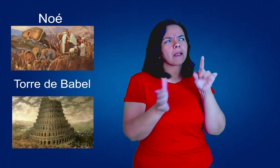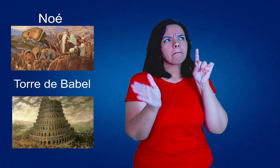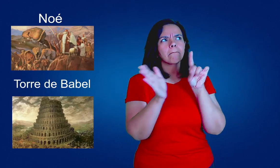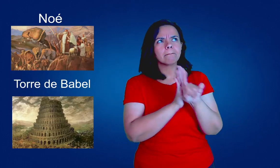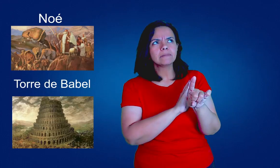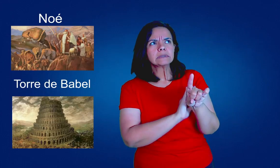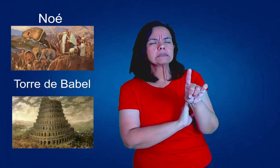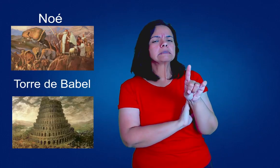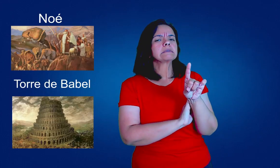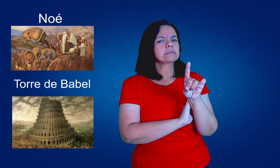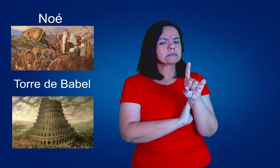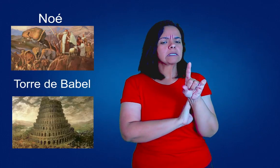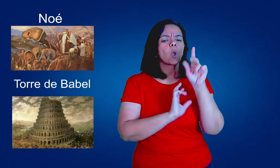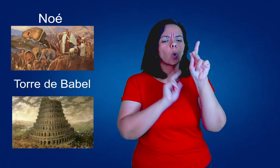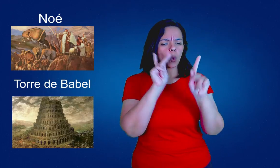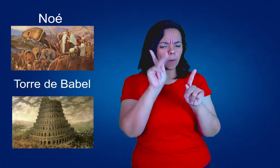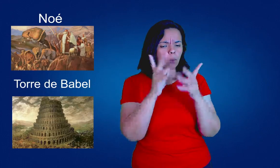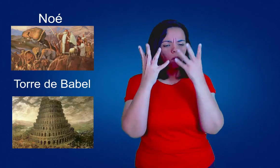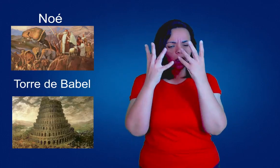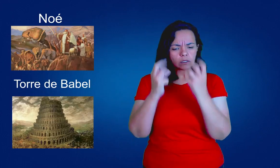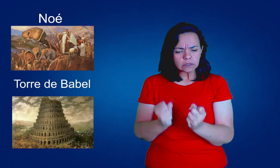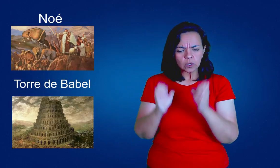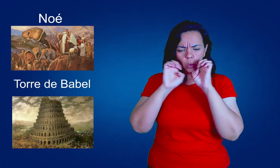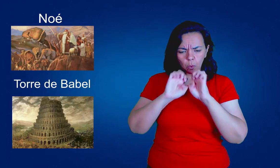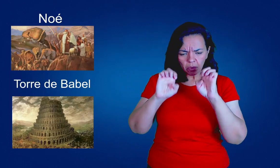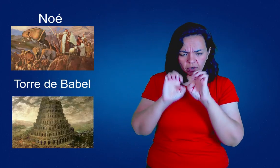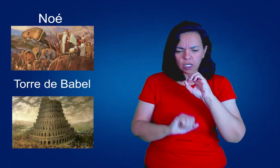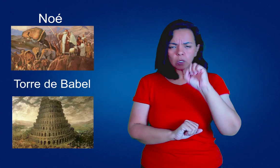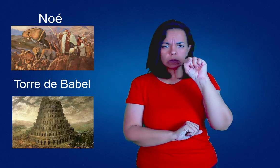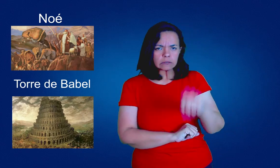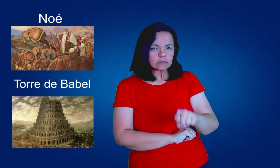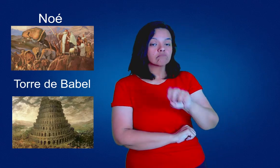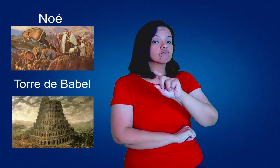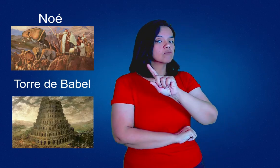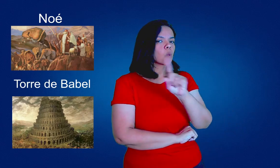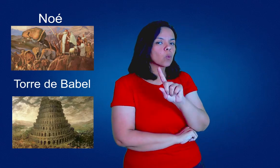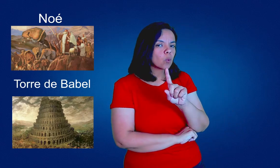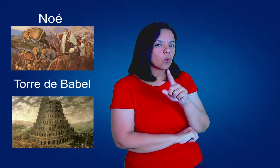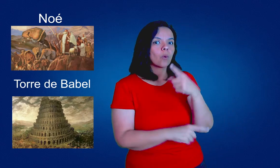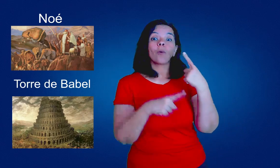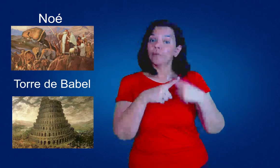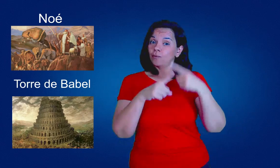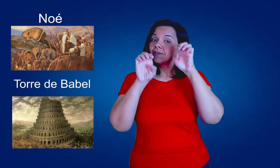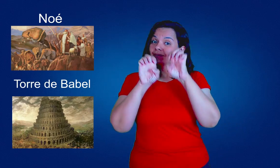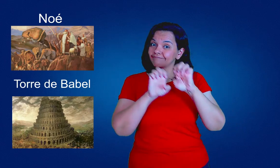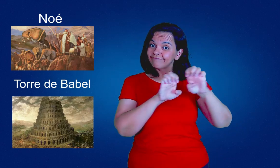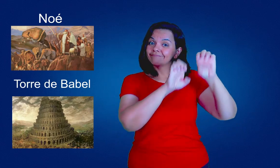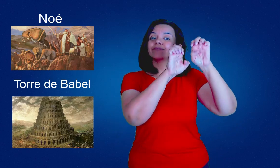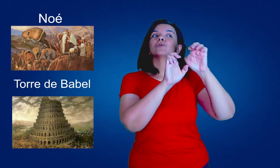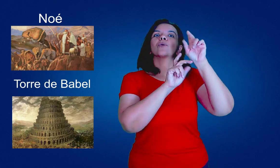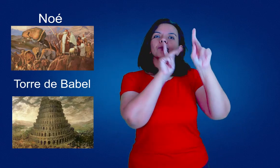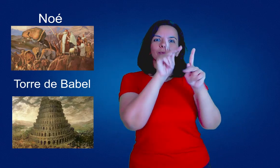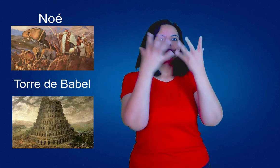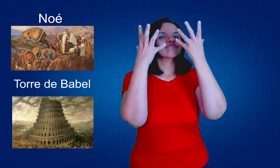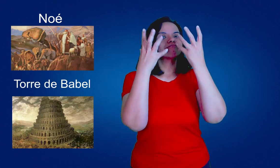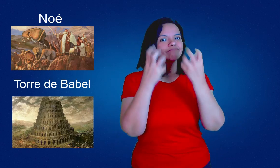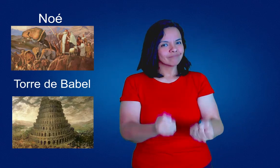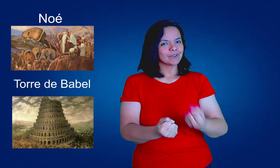A responsabilidade de ensinar o Evangelho. Mas precisamos pensar se o povo aceitou seus ensinamentos, sim